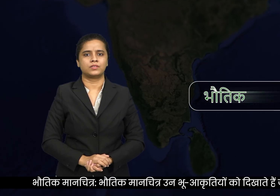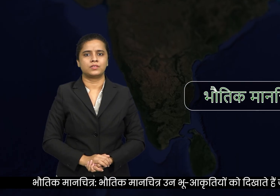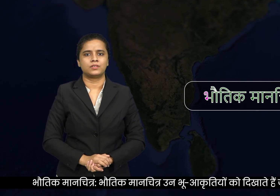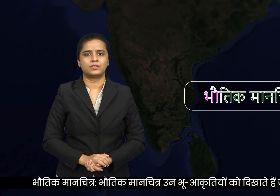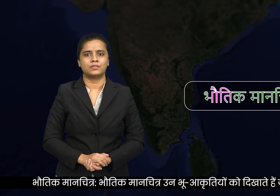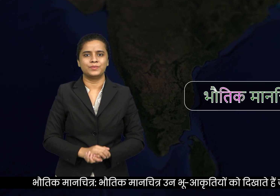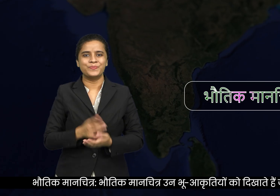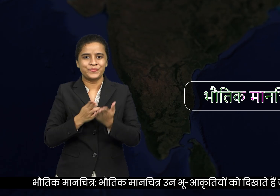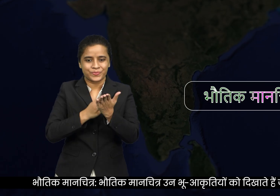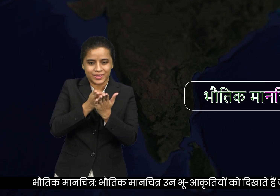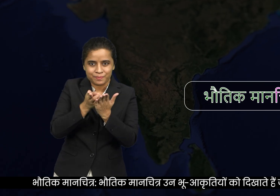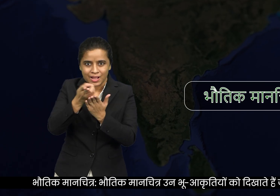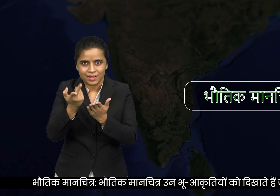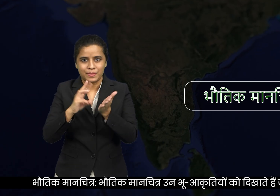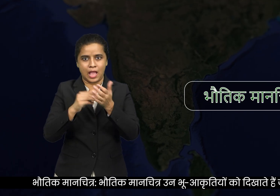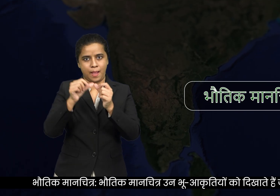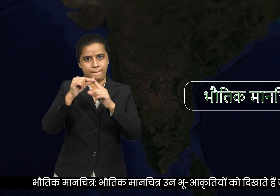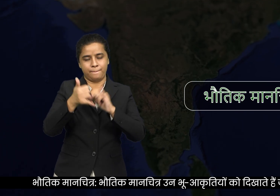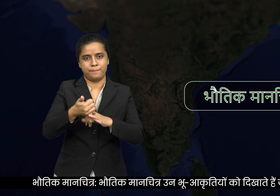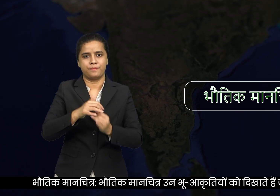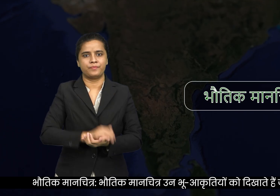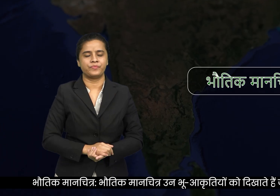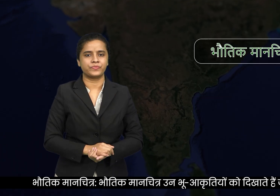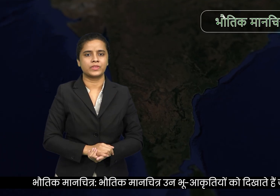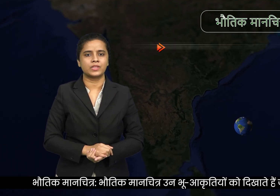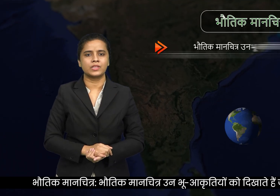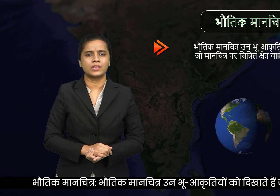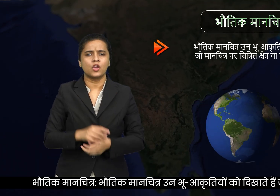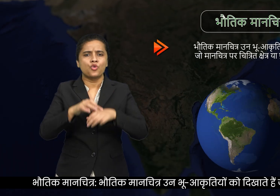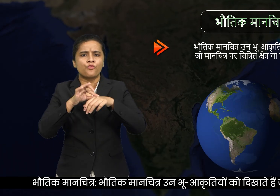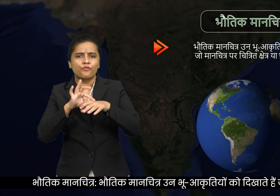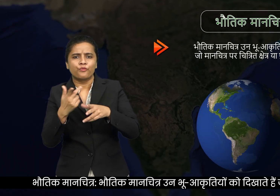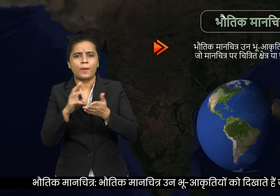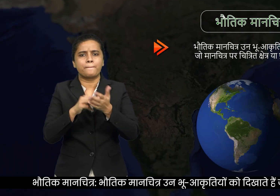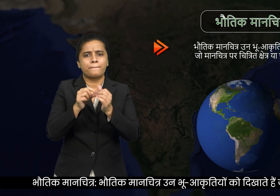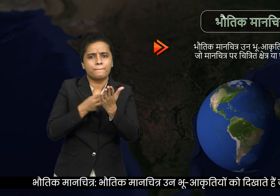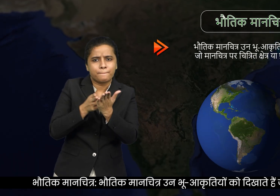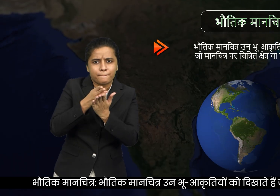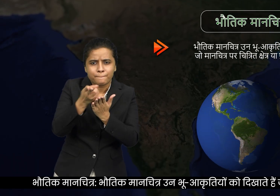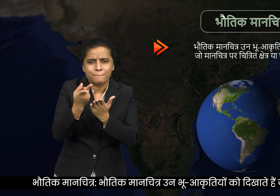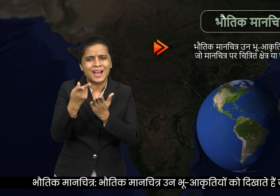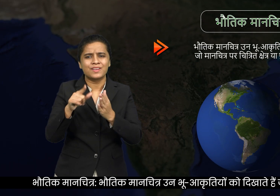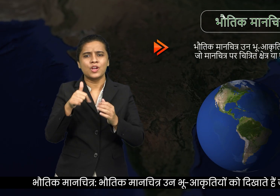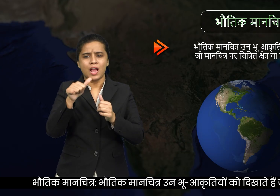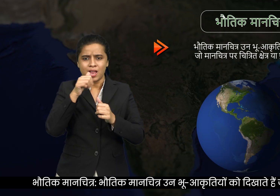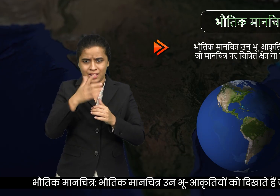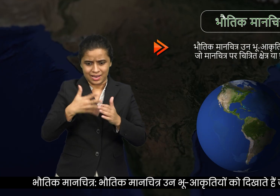भौतिक मानचित्र। भौतिक मानचित्र उन भू आकृतियों को दिखाते हैं जो मानचित्र